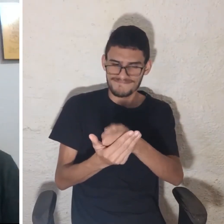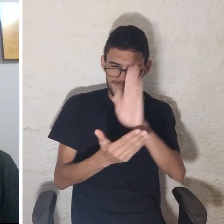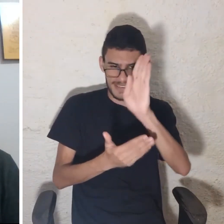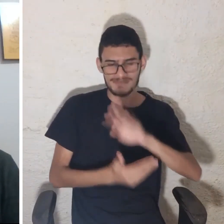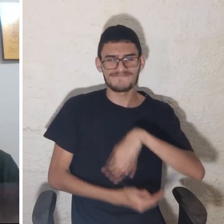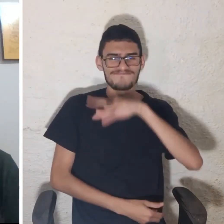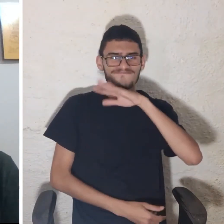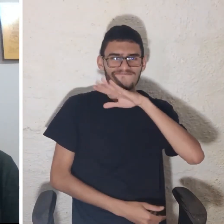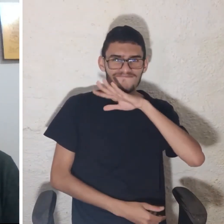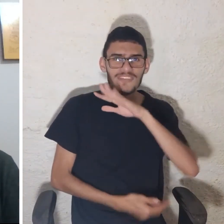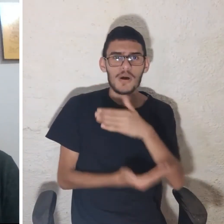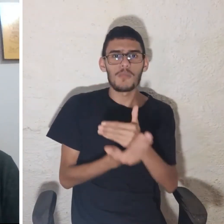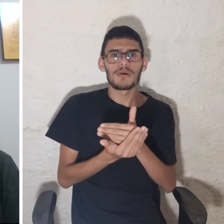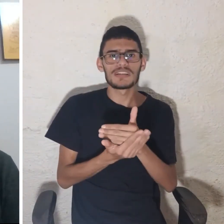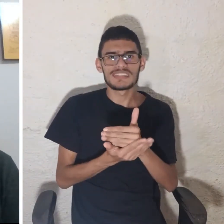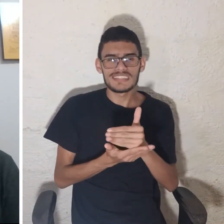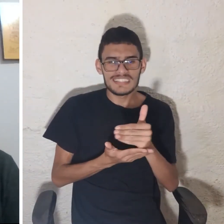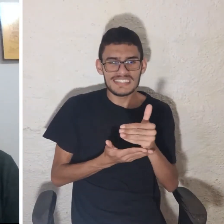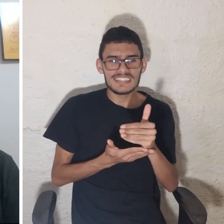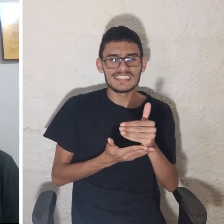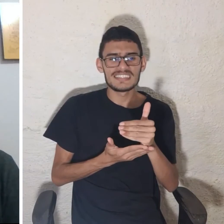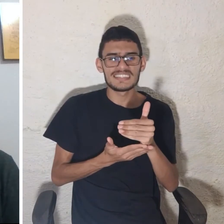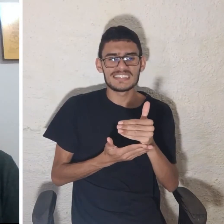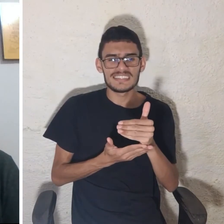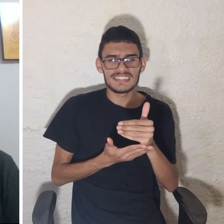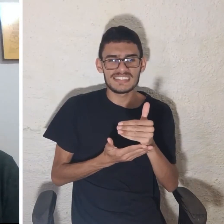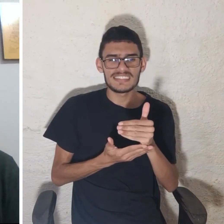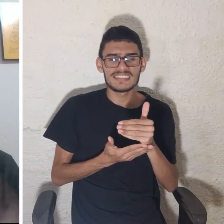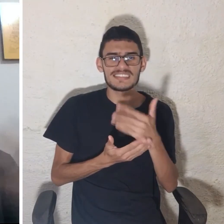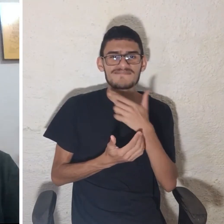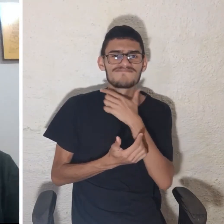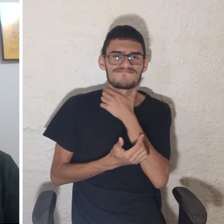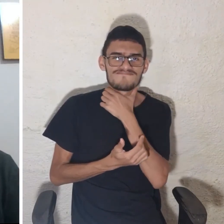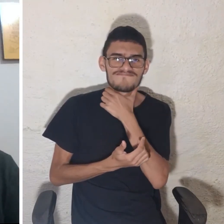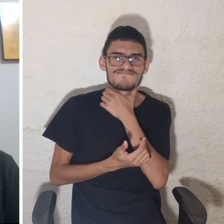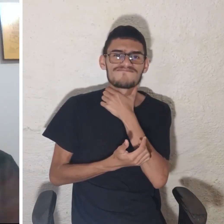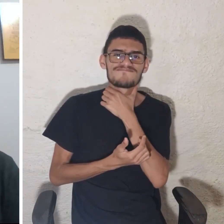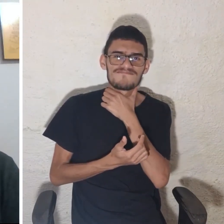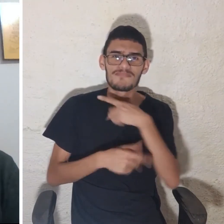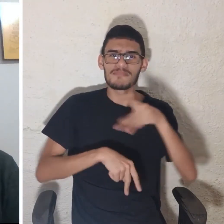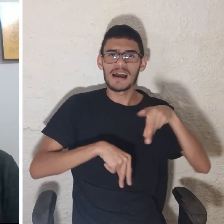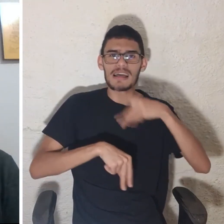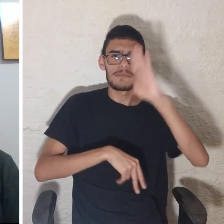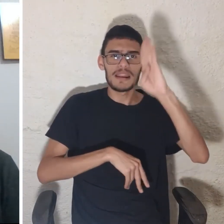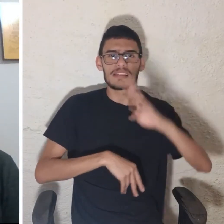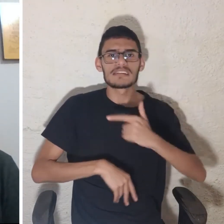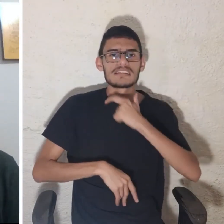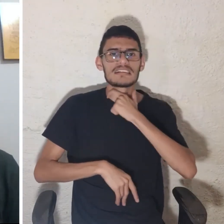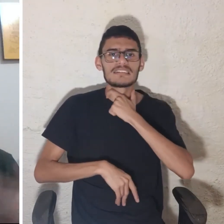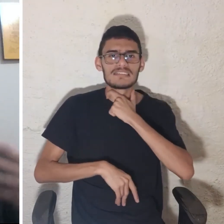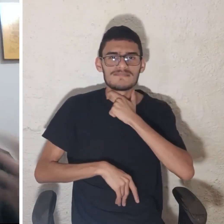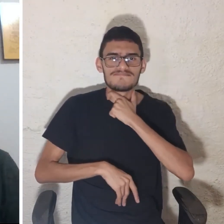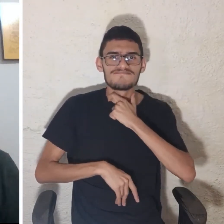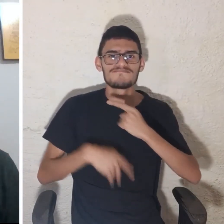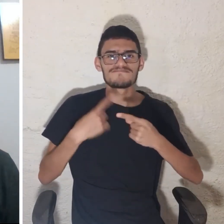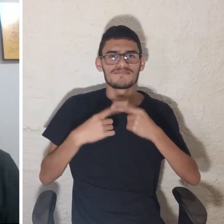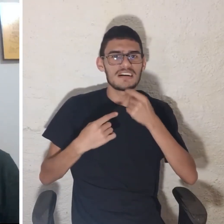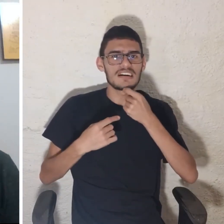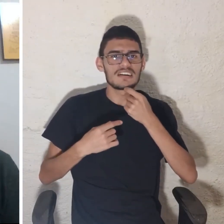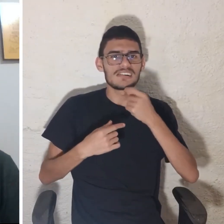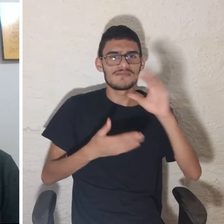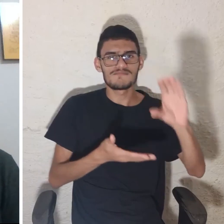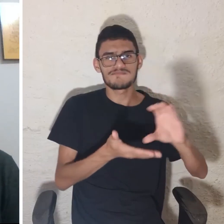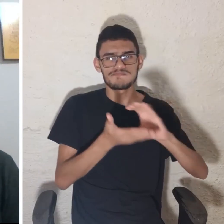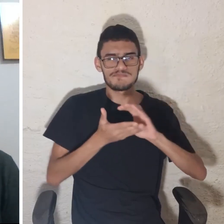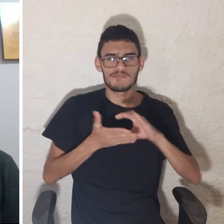para a gente, que a gente começou a nossa história, né, de país independente com um país endividado, né, com os ingleses. Essa guerra